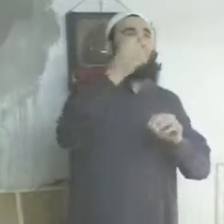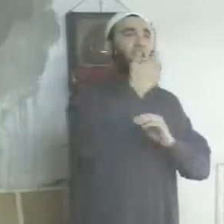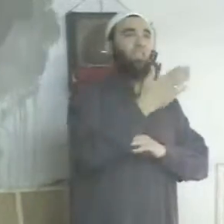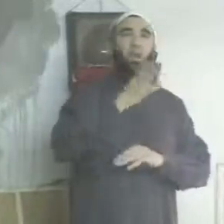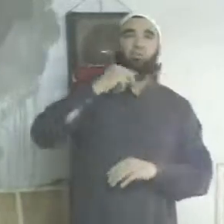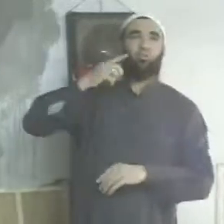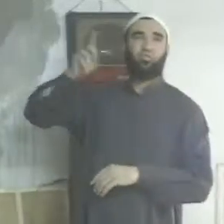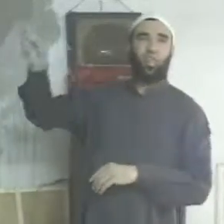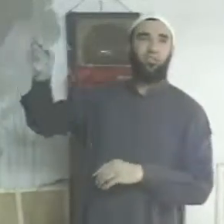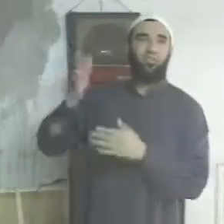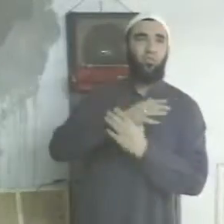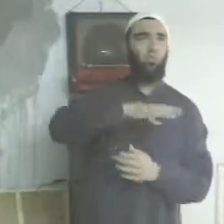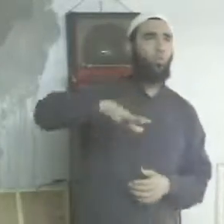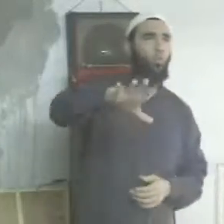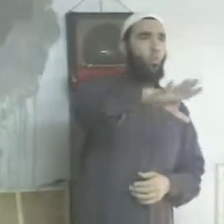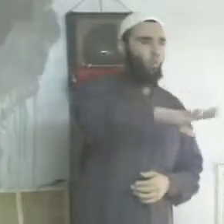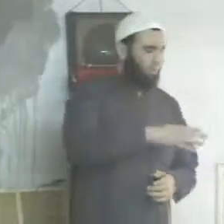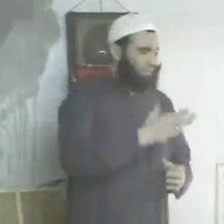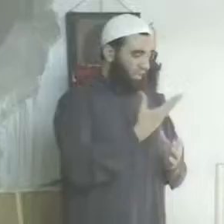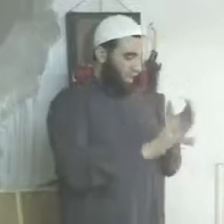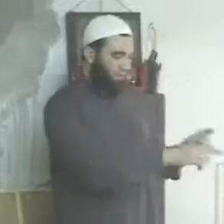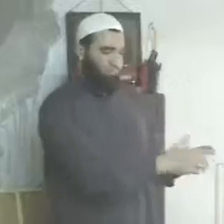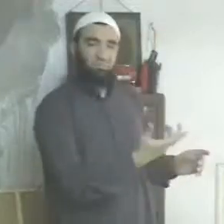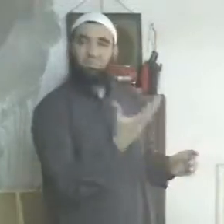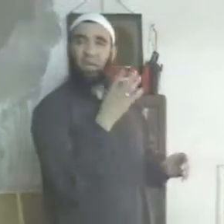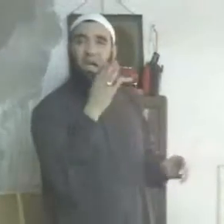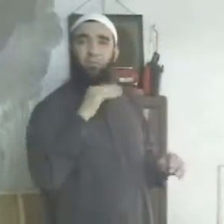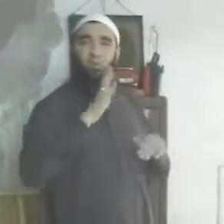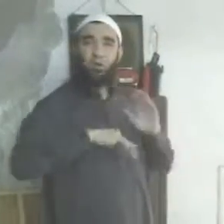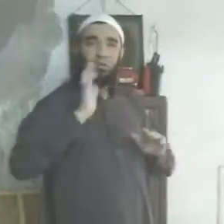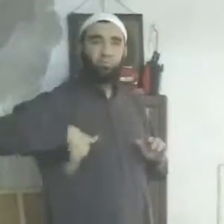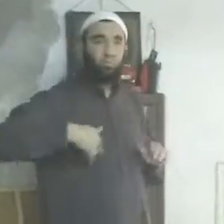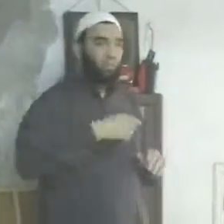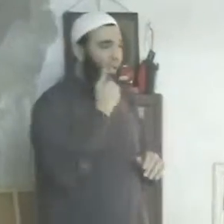حتى إذا ما رأى الناس: يا الله ابن فلان، إيش معقول؟